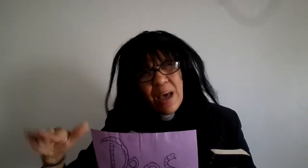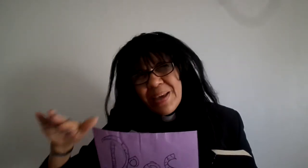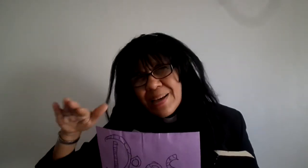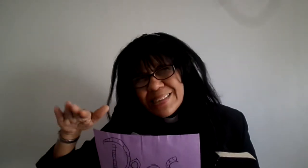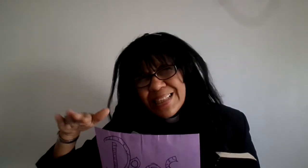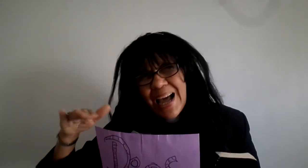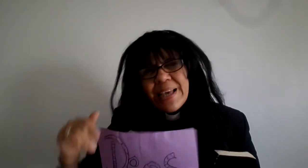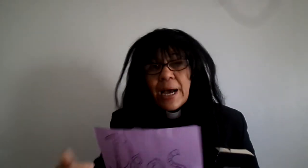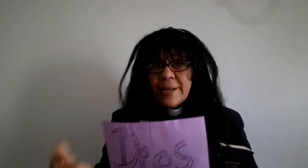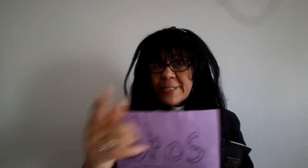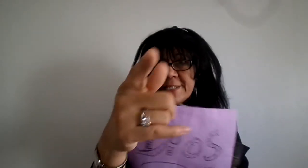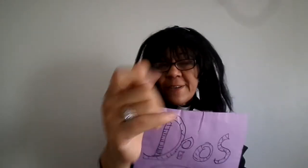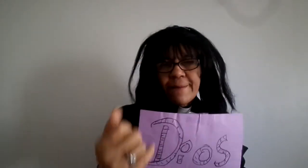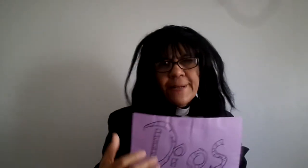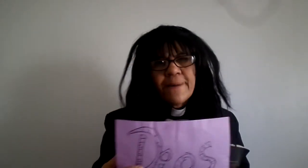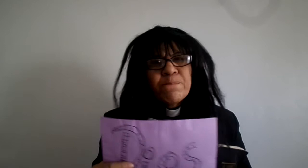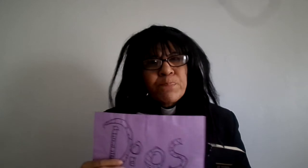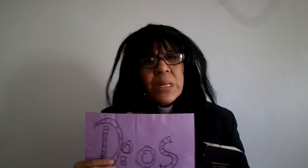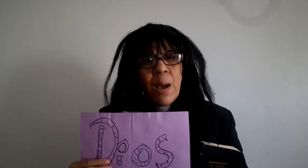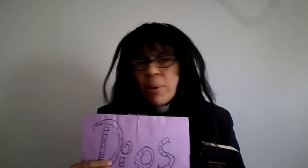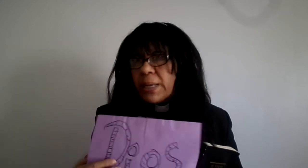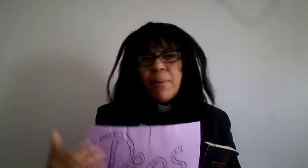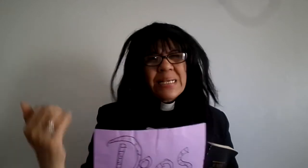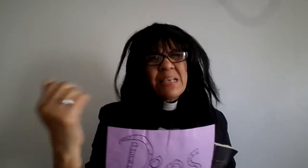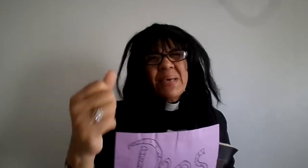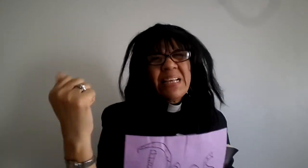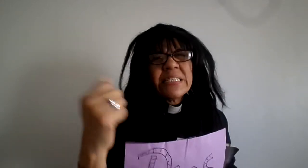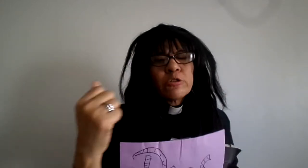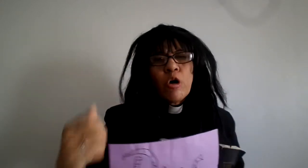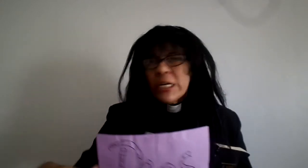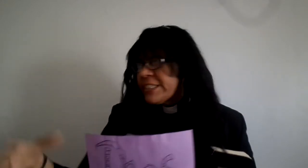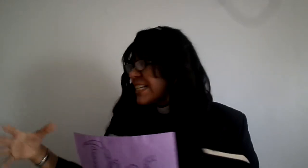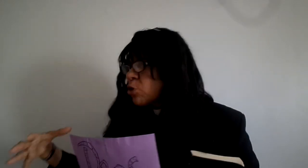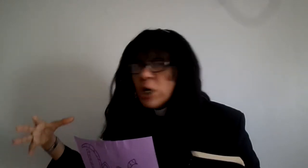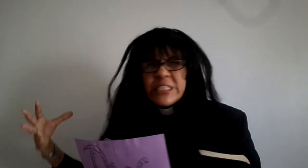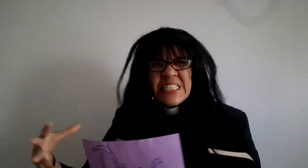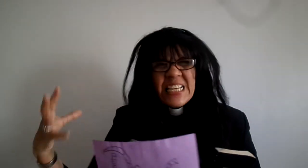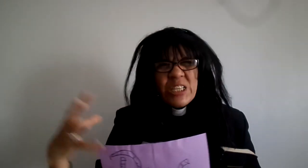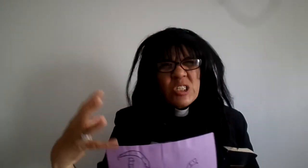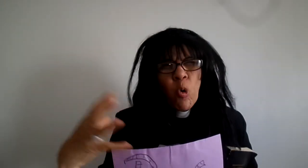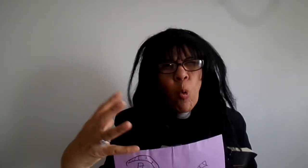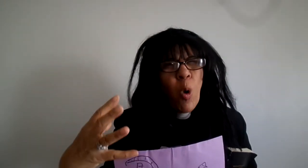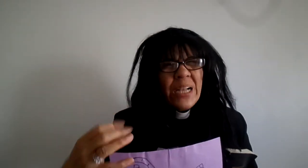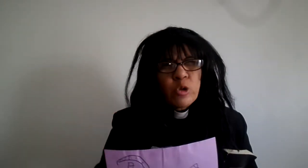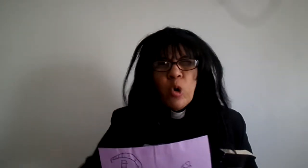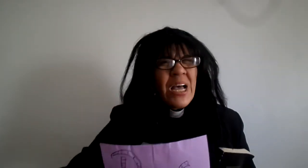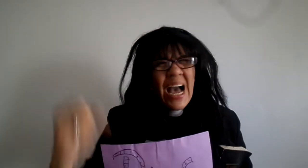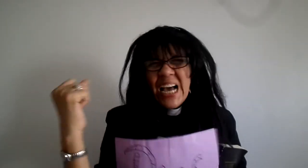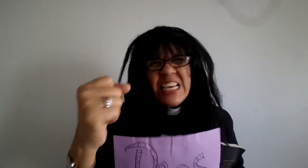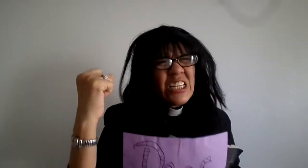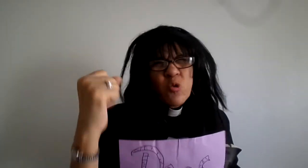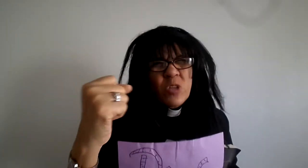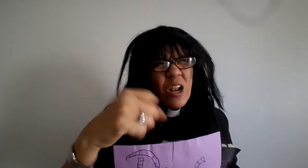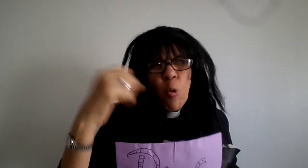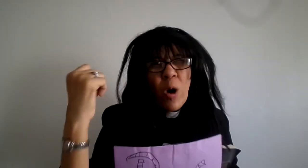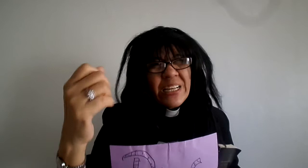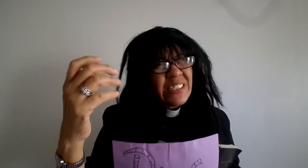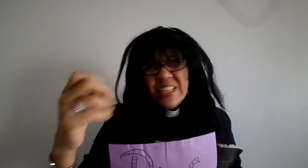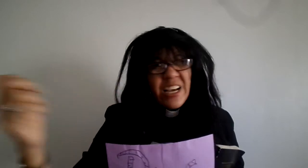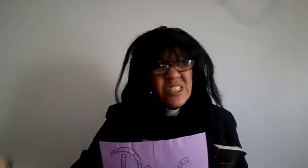bien trágica, era Gigi Ávila. ¿Por qué? Porque se metía dentro de esos cuartos, ahí ayunar 40 días, que eso